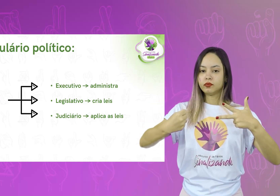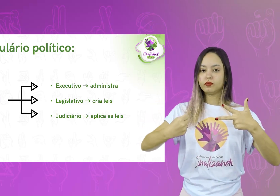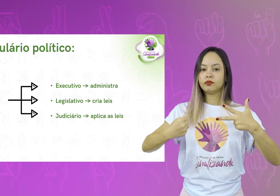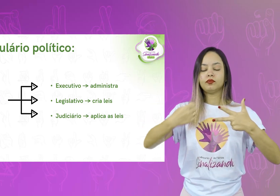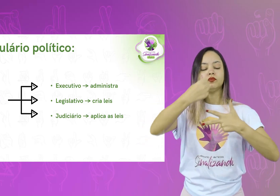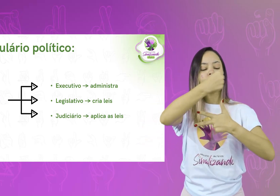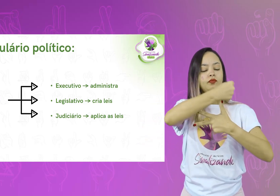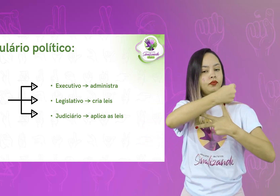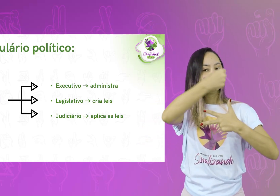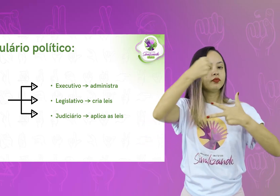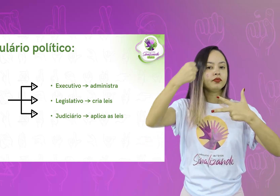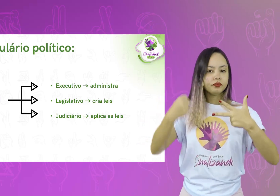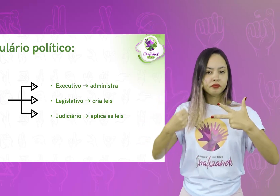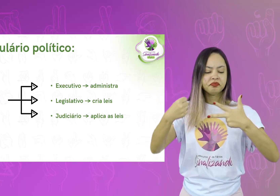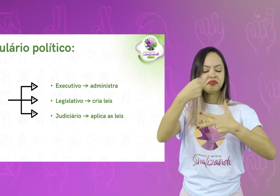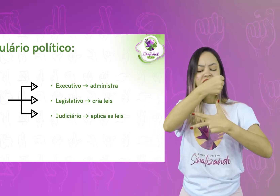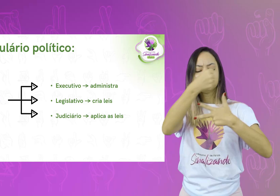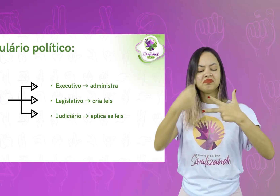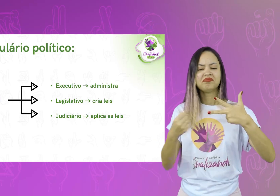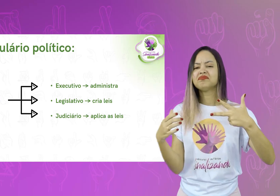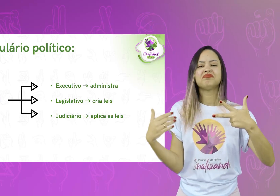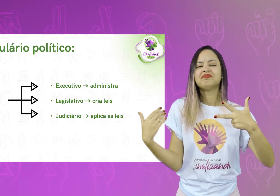três poderes.